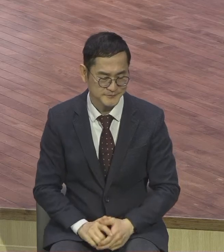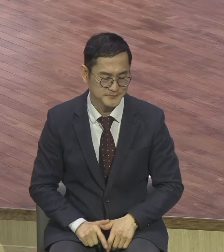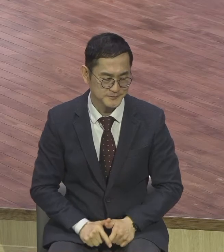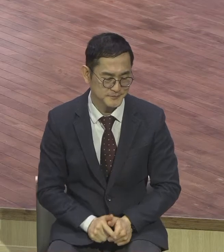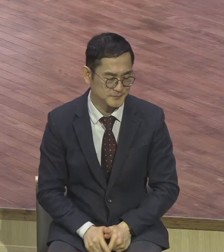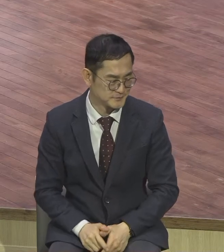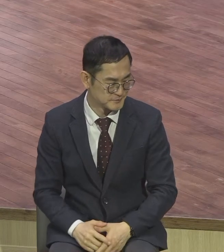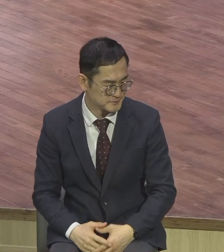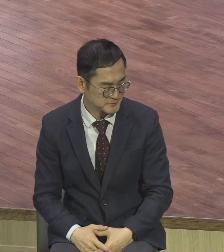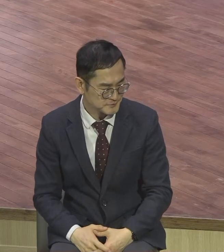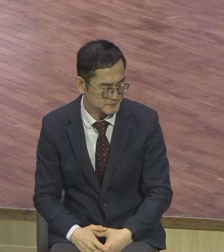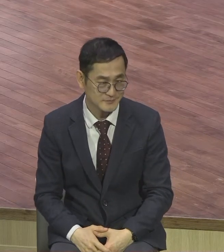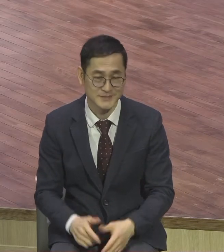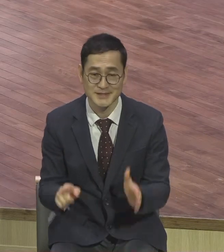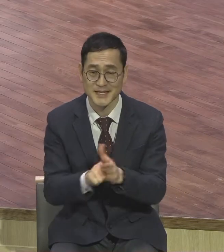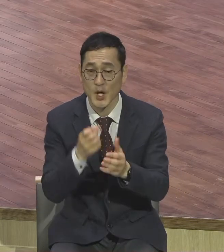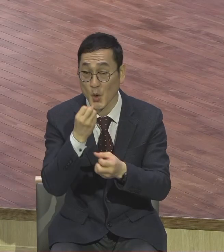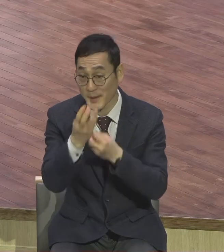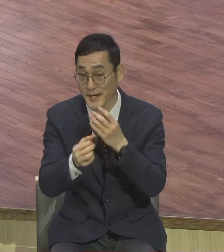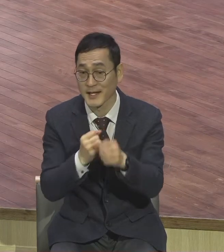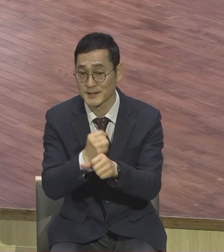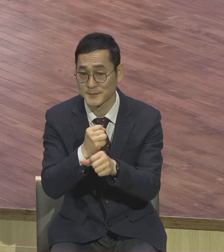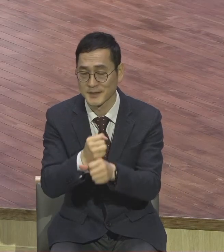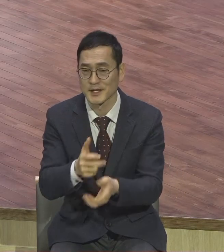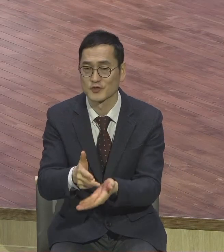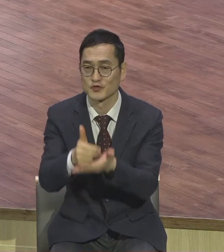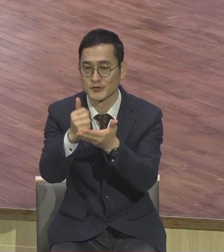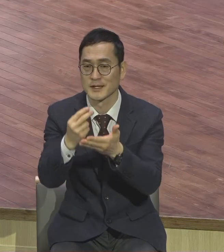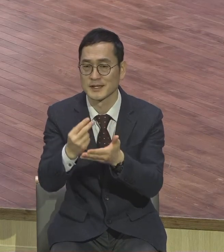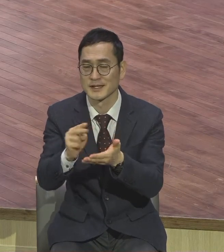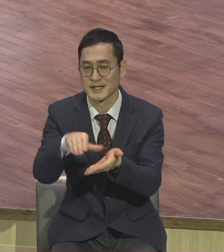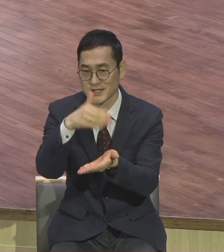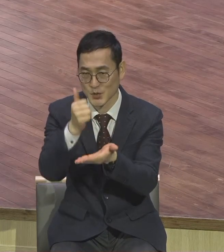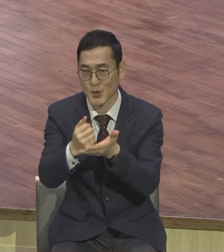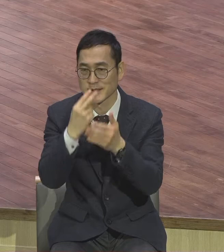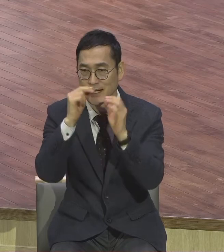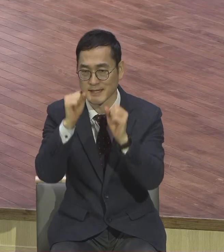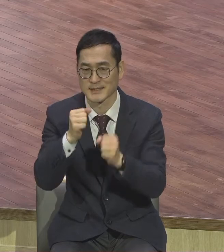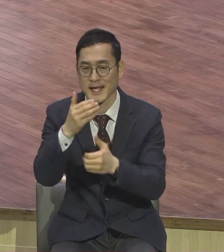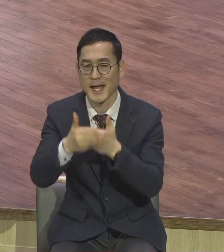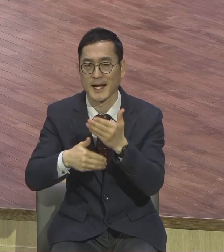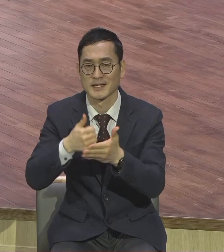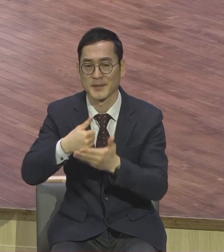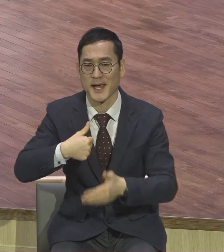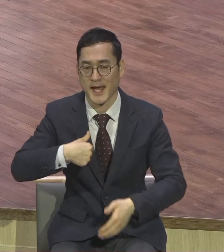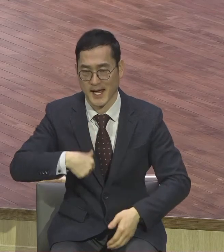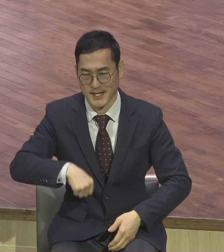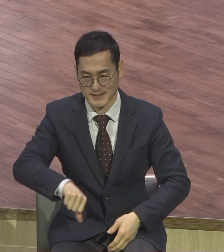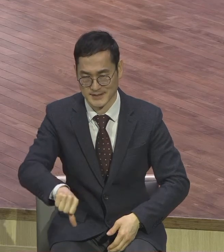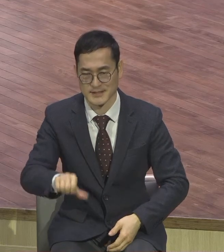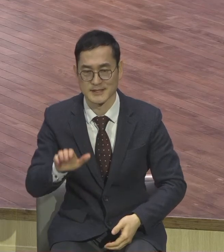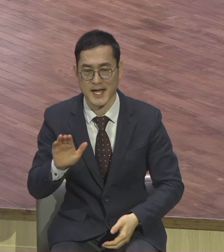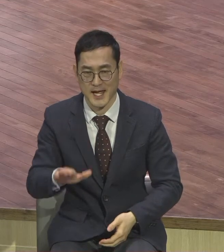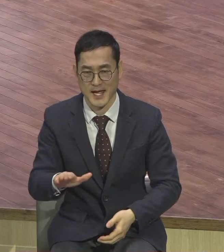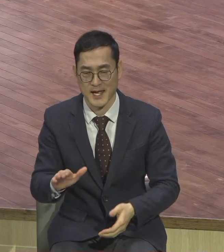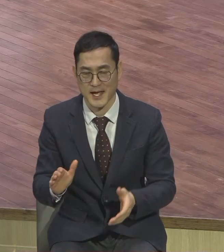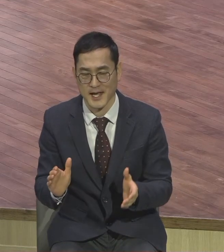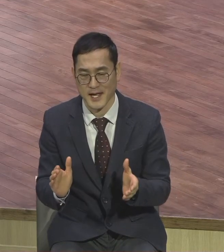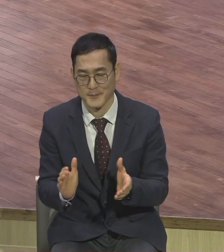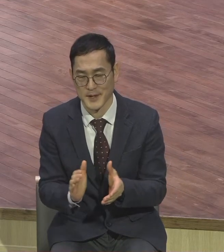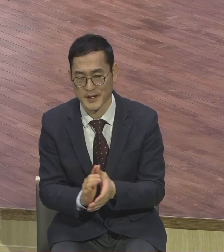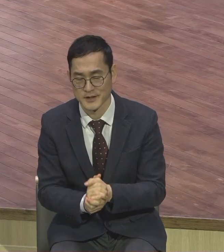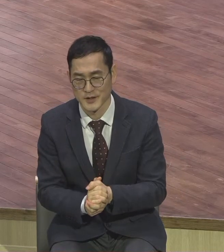우리 신앙고백합니다. 주는 그리스도시오 살아계신 하나님의 아들이십니다.